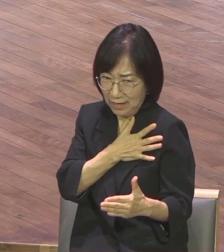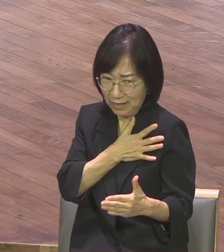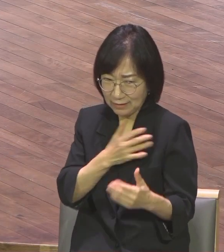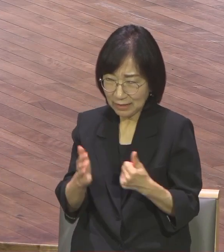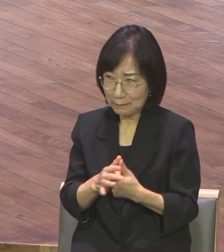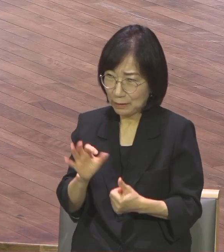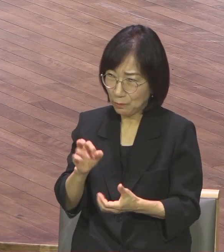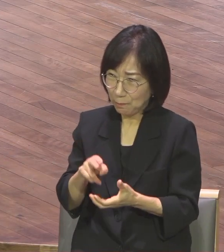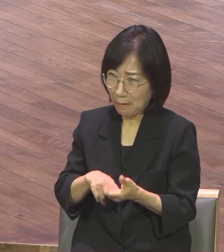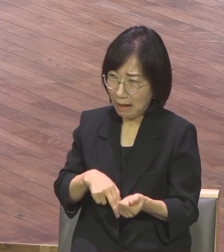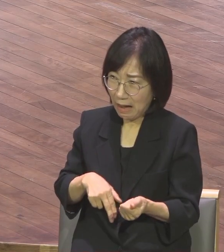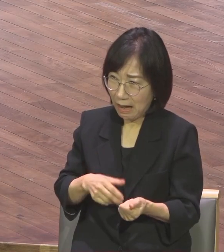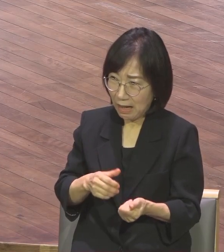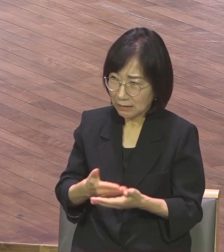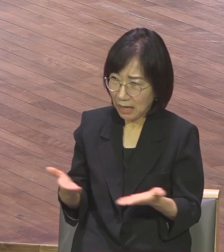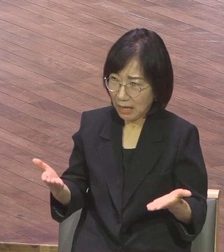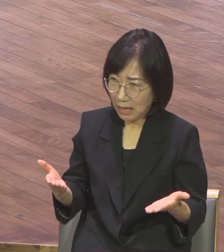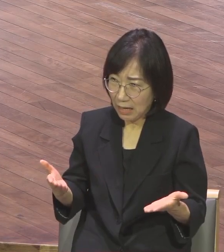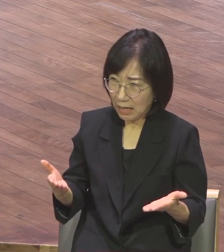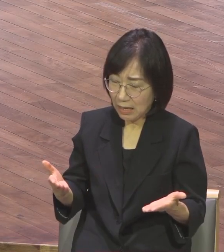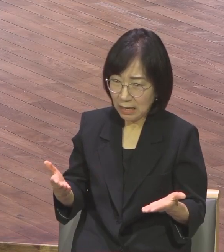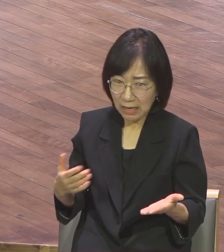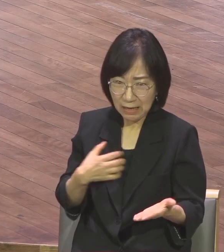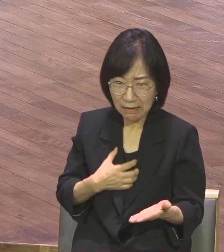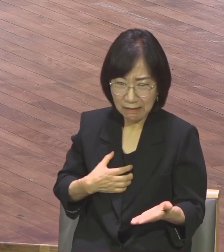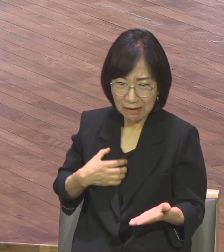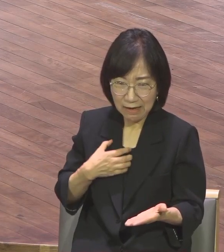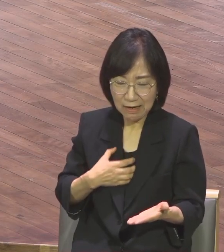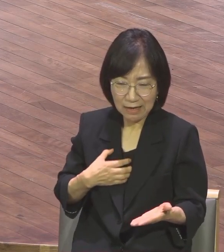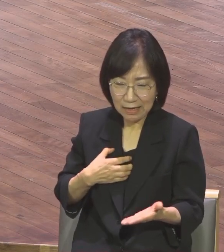예수를 떠납니다. 너 있는 거 팔아갖다 가난한 자 있죠.